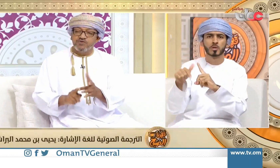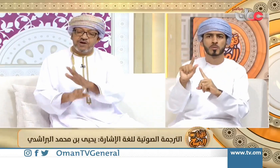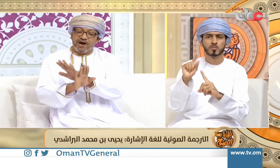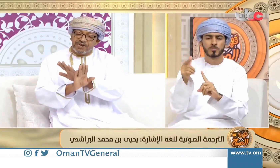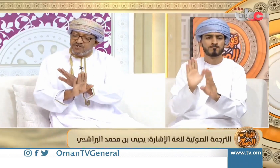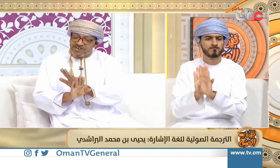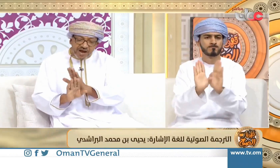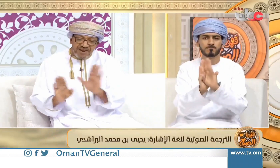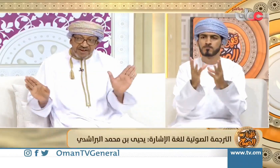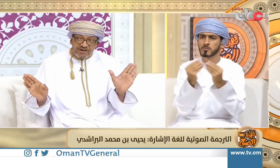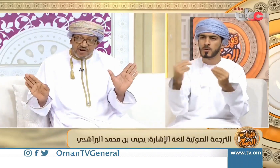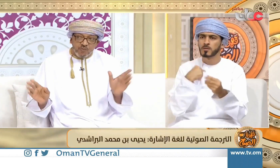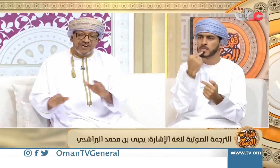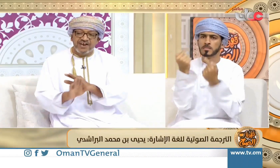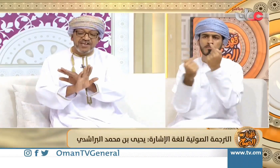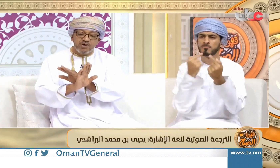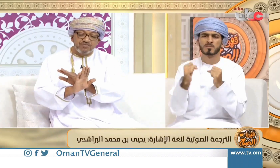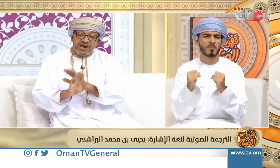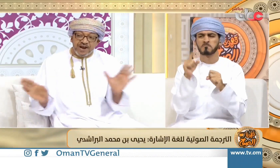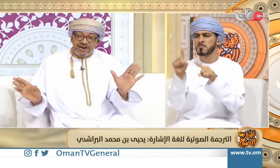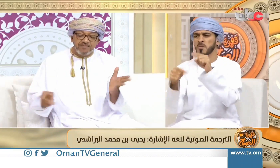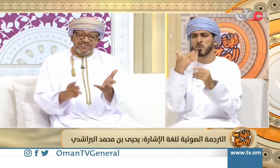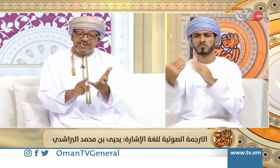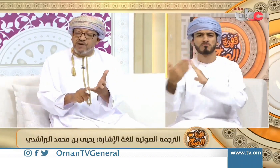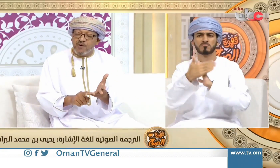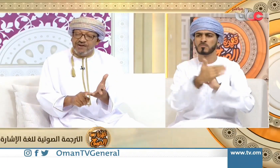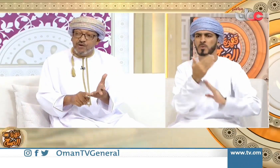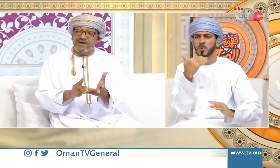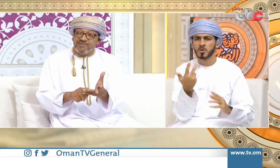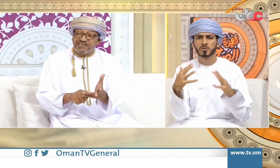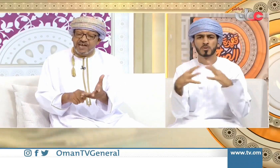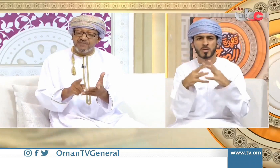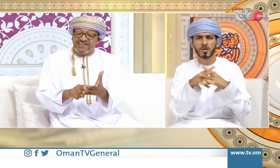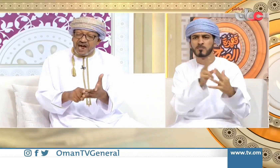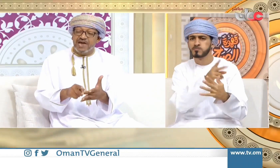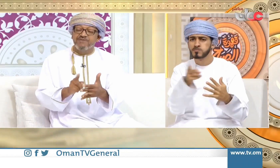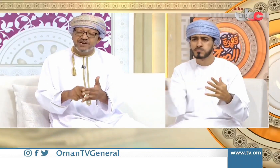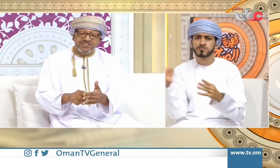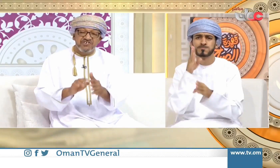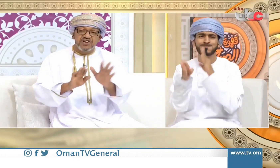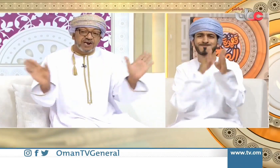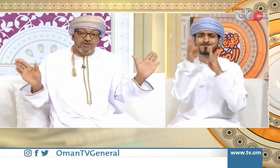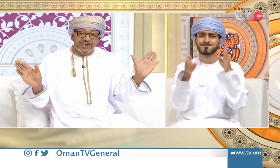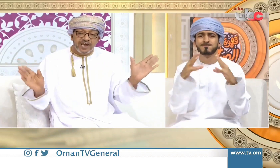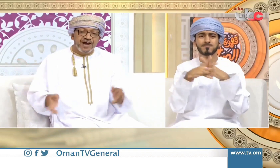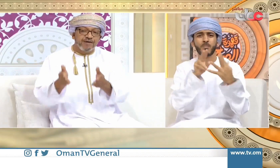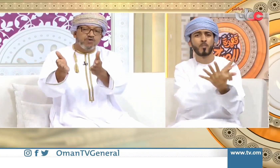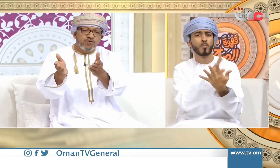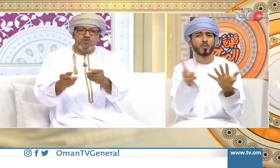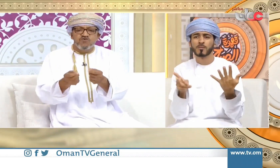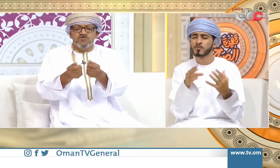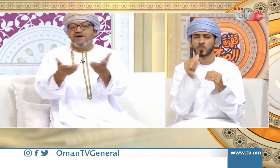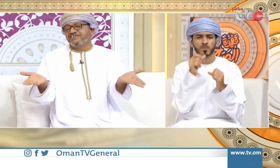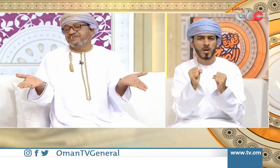على البنوك ما قدموا شيء أبدا، والشركات ما قدموا شيء أبدا، مثل شركة بهوان بنت مسقط بنت عبية بنت الوطن كلهم ما قدموا شيء. عندما